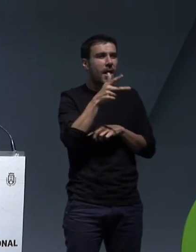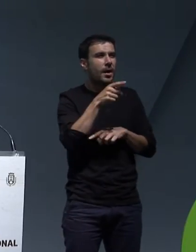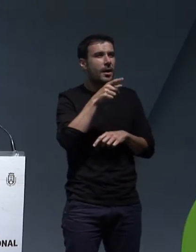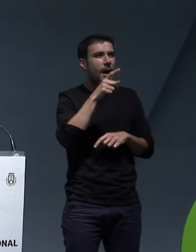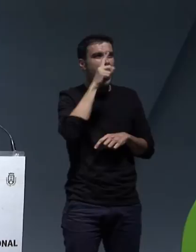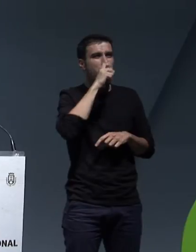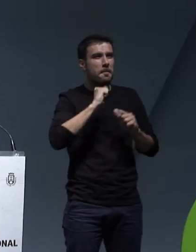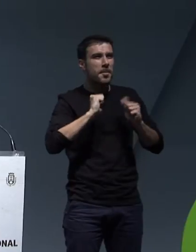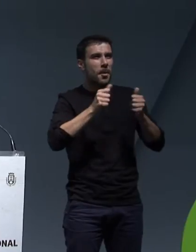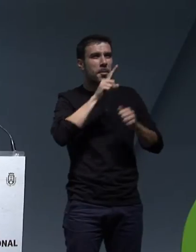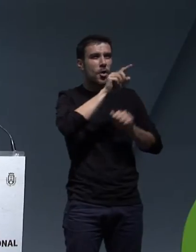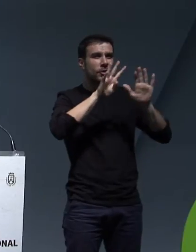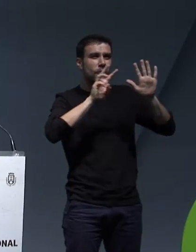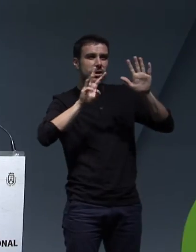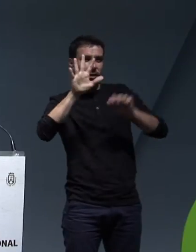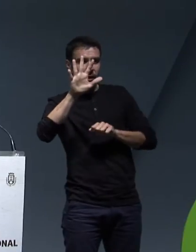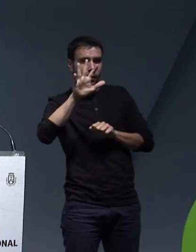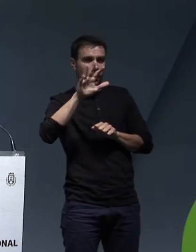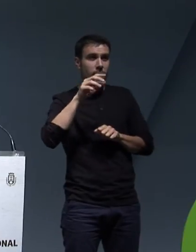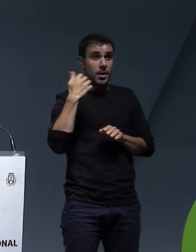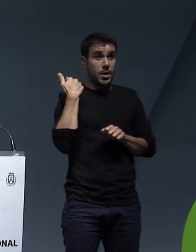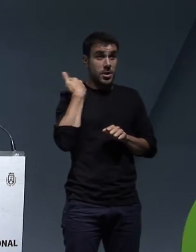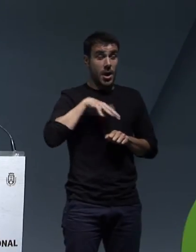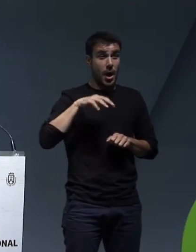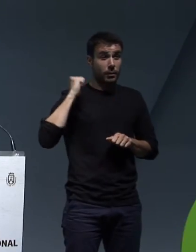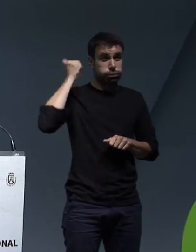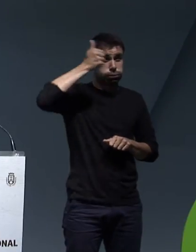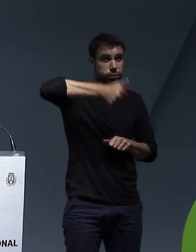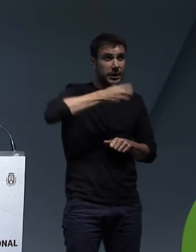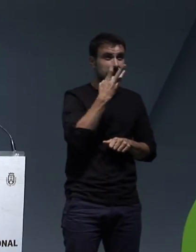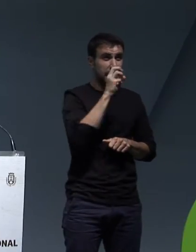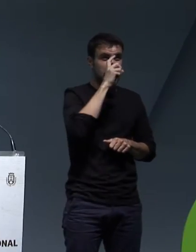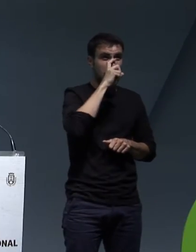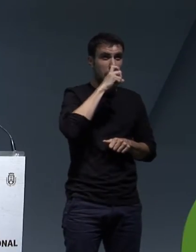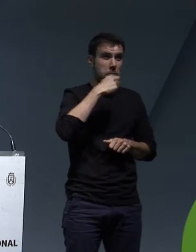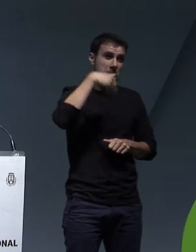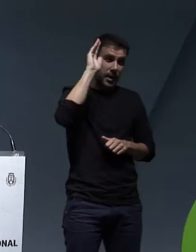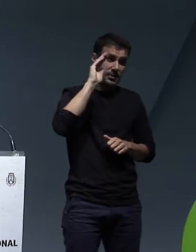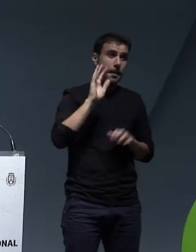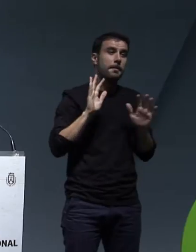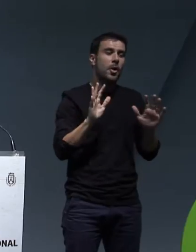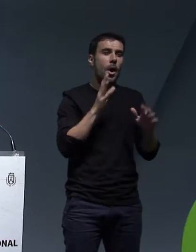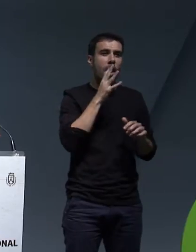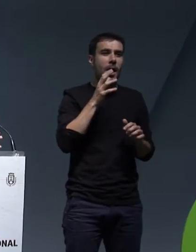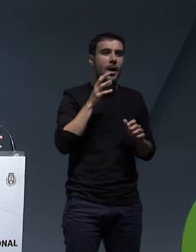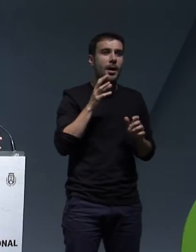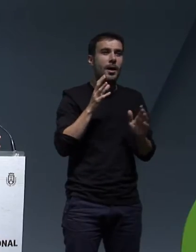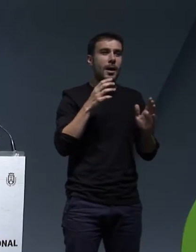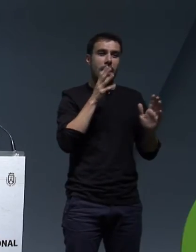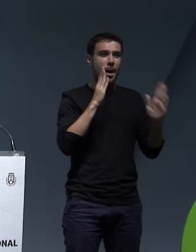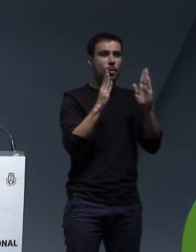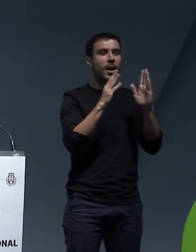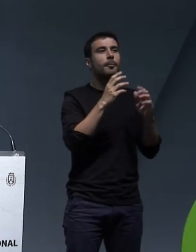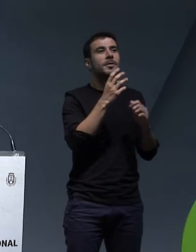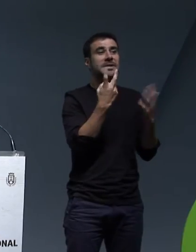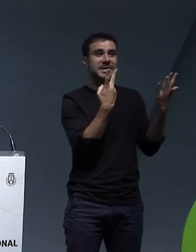del 85, ha transcurrido ya 30 y algo más de años, pero situémonos en la década de los